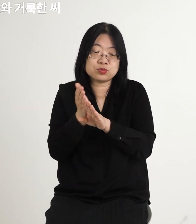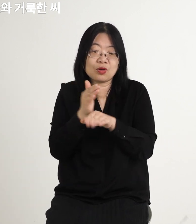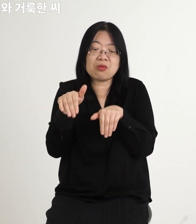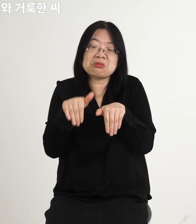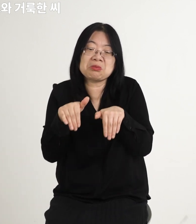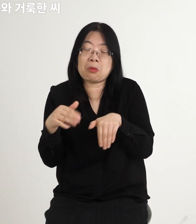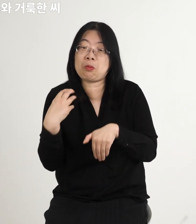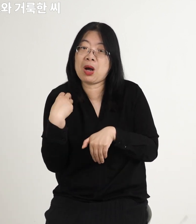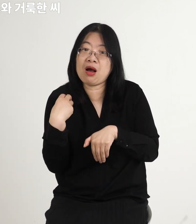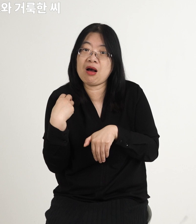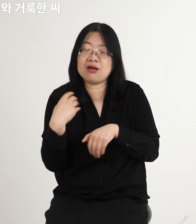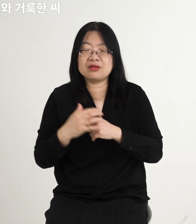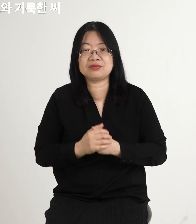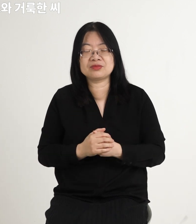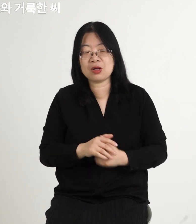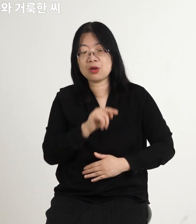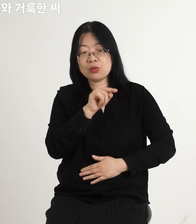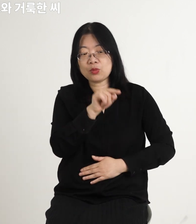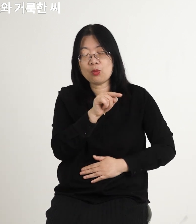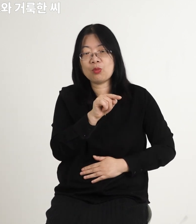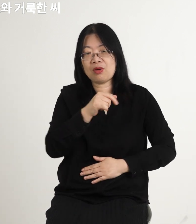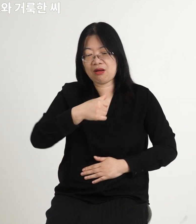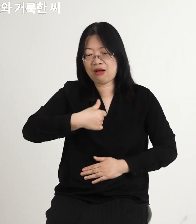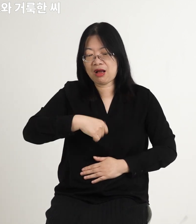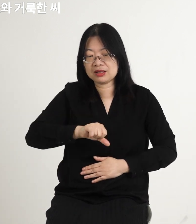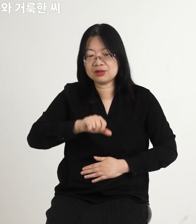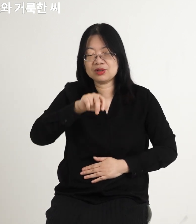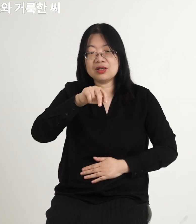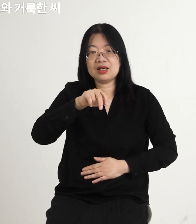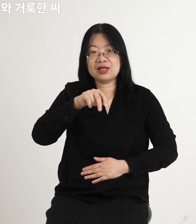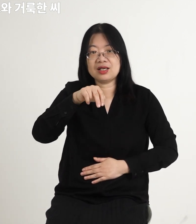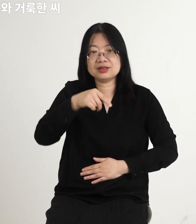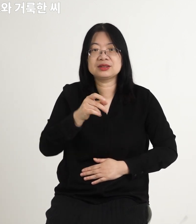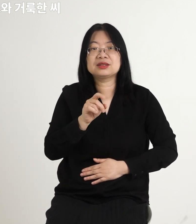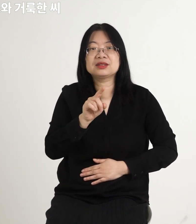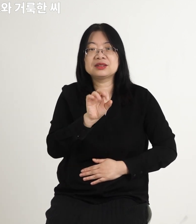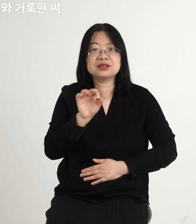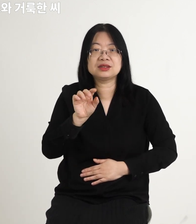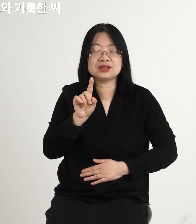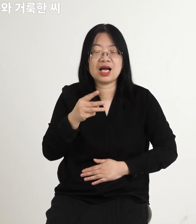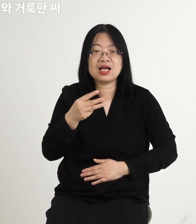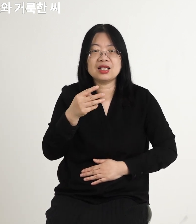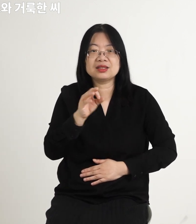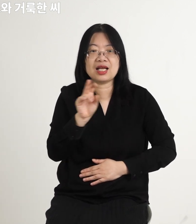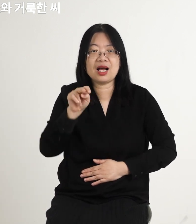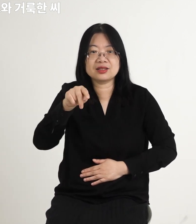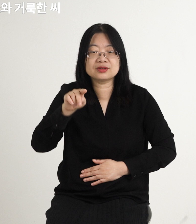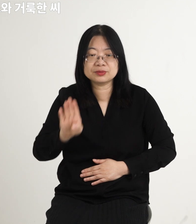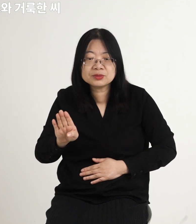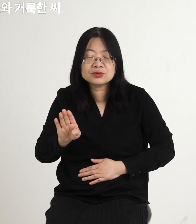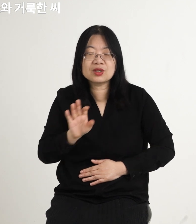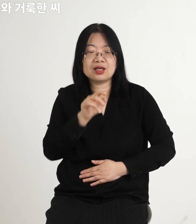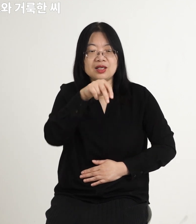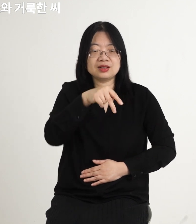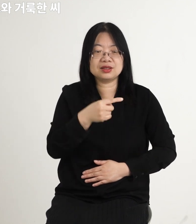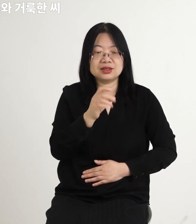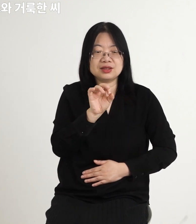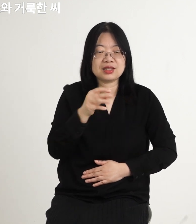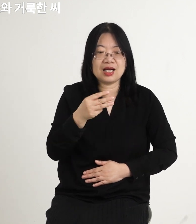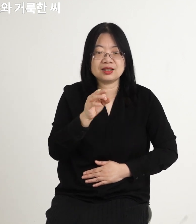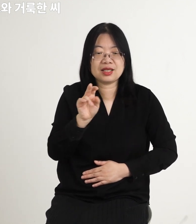합니다. 너와 네 아들 스알 야숲은, 이 스알 야숲이라는